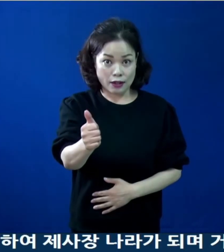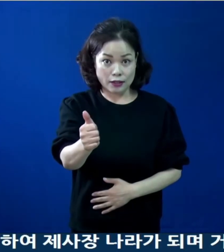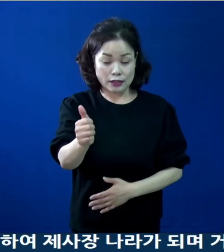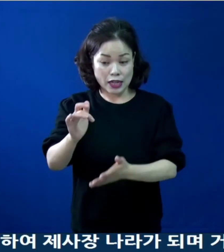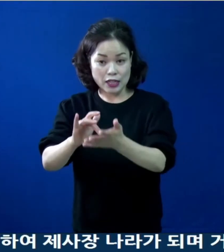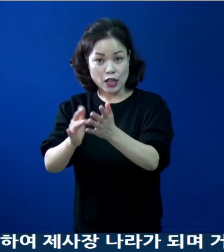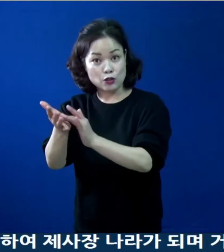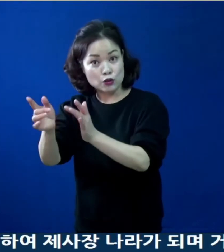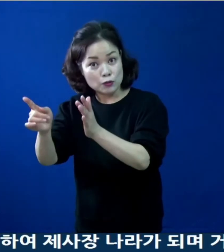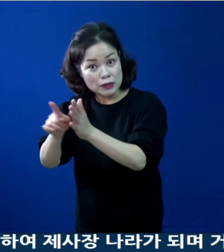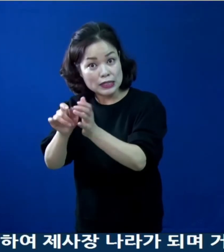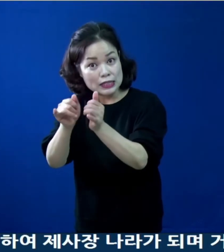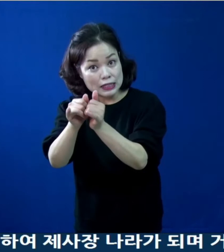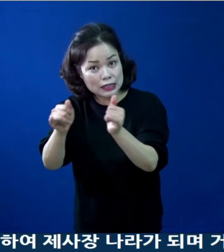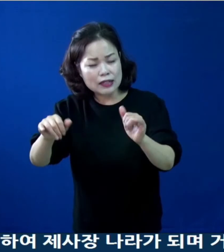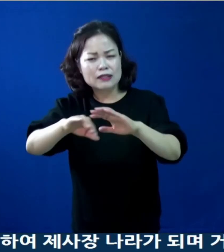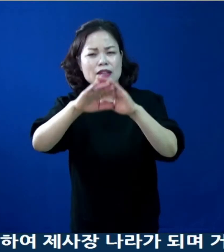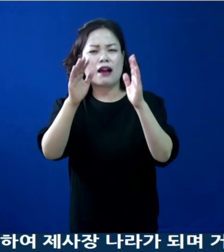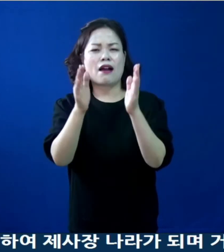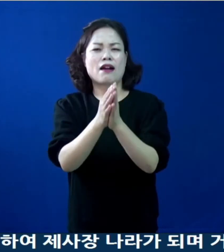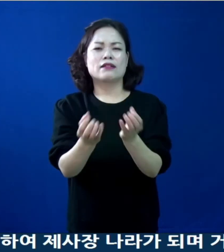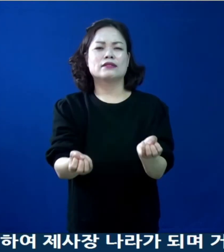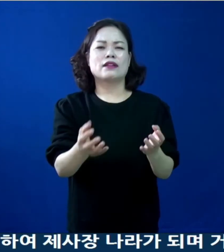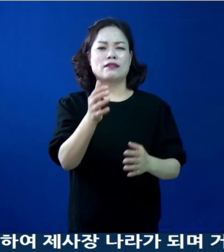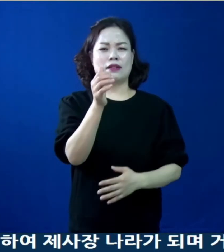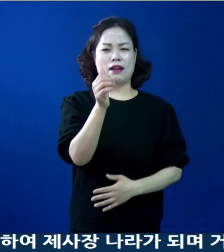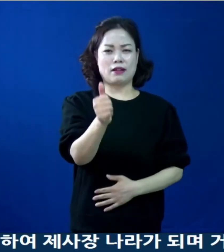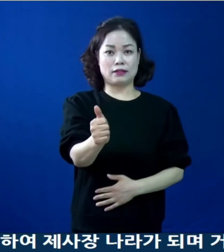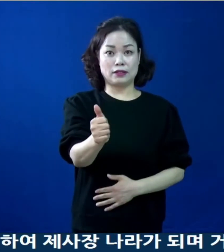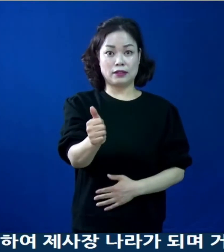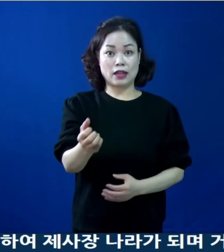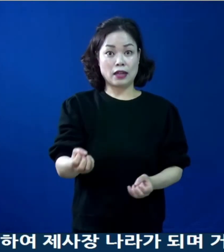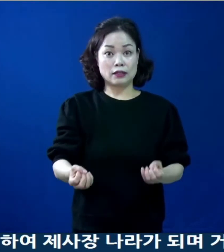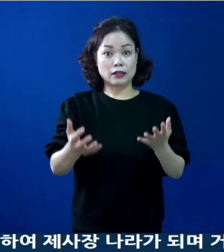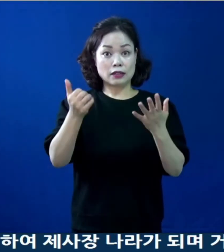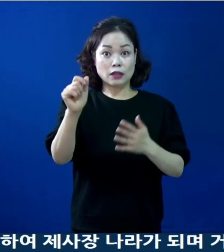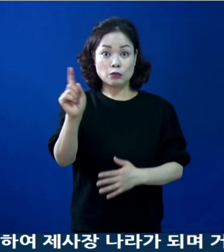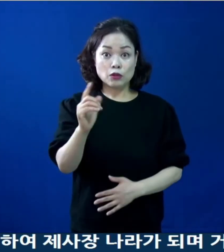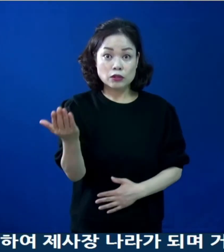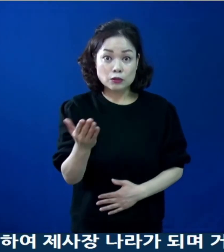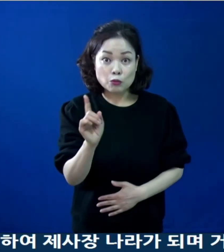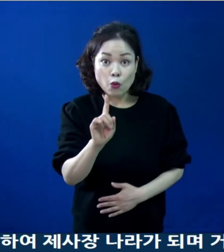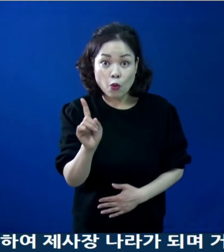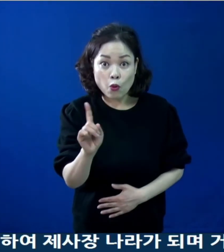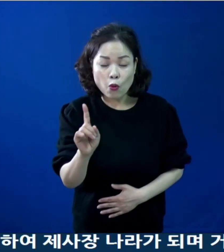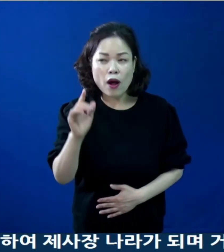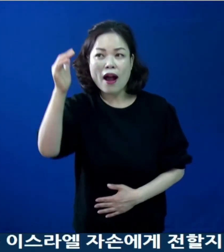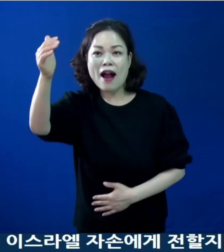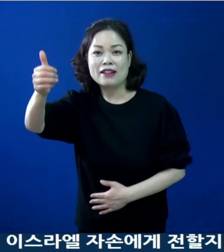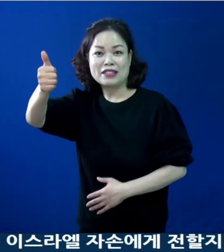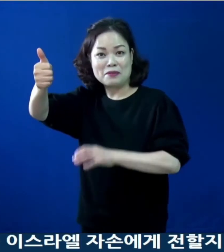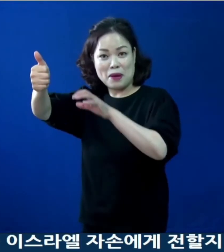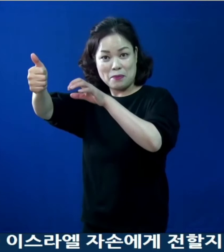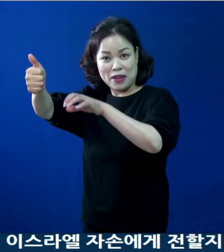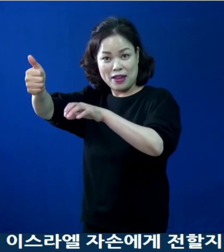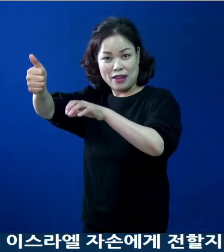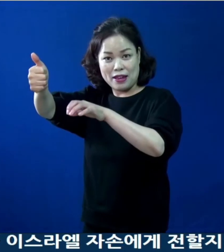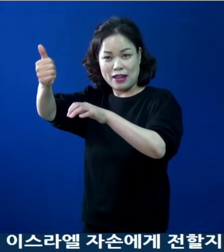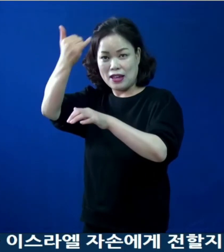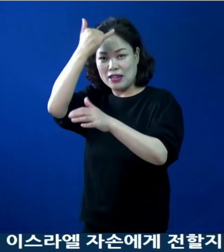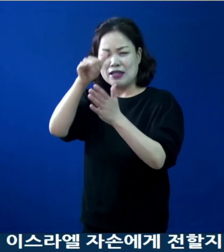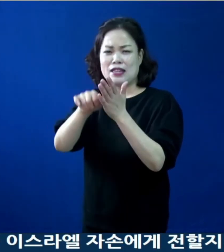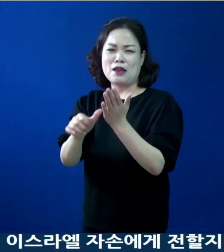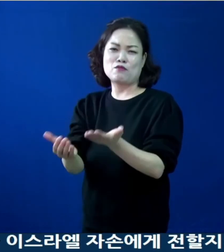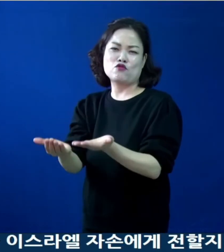예수를 믿는 사람은 다 제사장이라는 겁니다. 제사장이 하는 일이 뭐라고요? 하나님 앞에 예물을